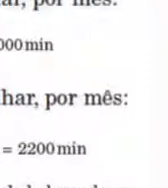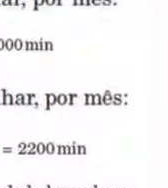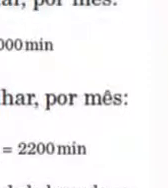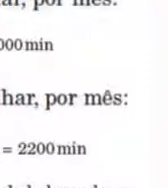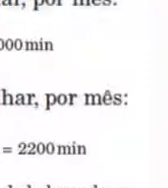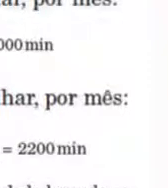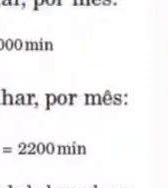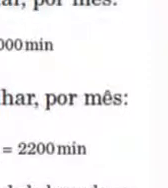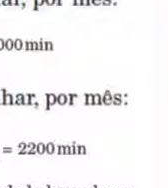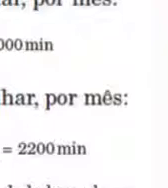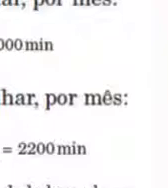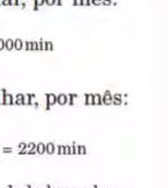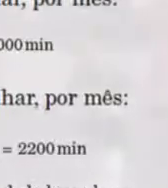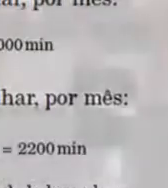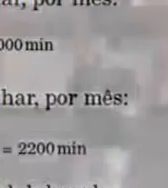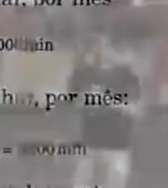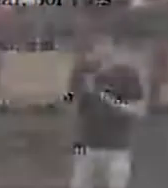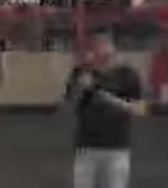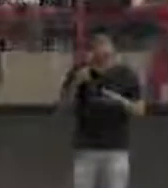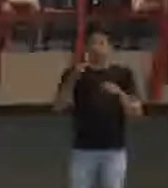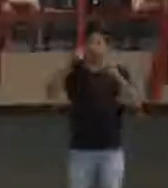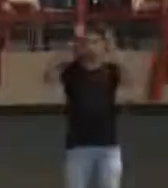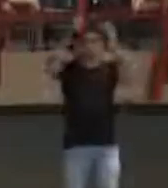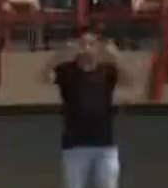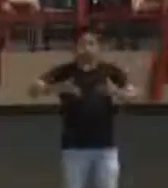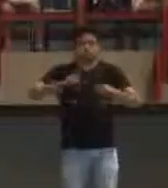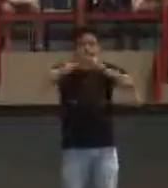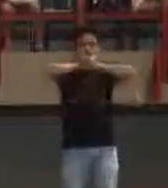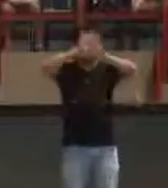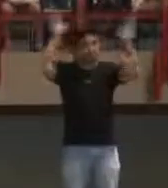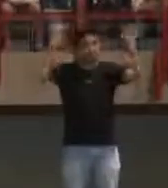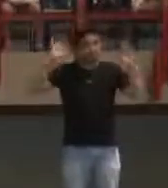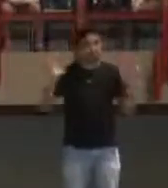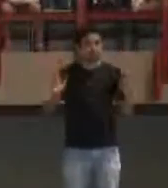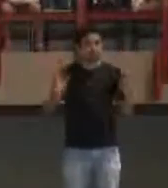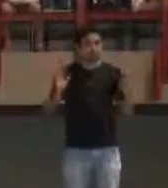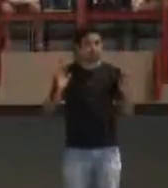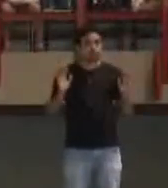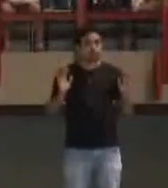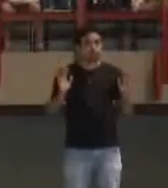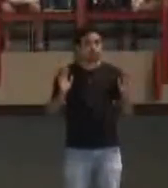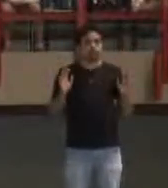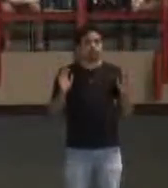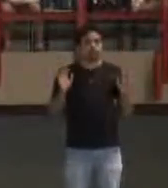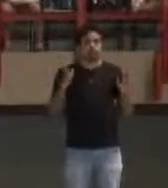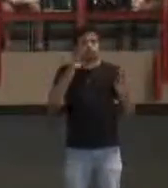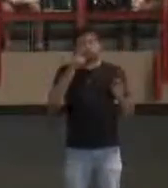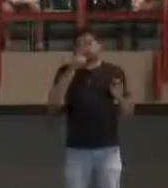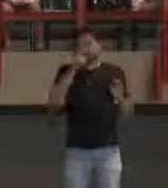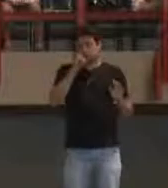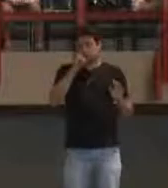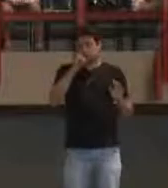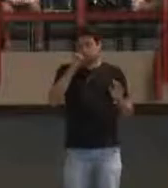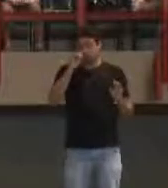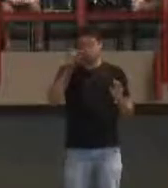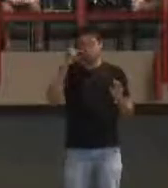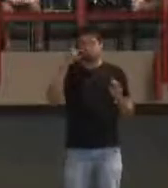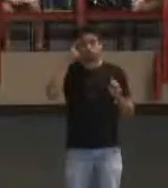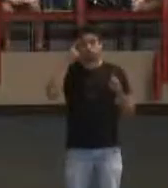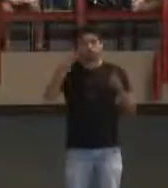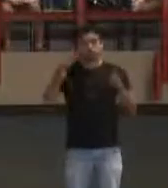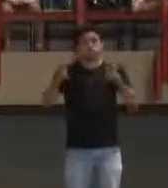tá legal? Eu estou sendo claro com o que eu estou explicando? Ó, observe então uma coisa, tá?